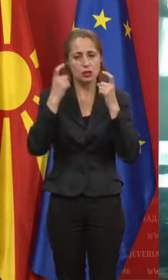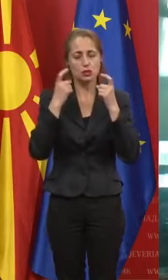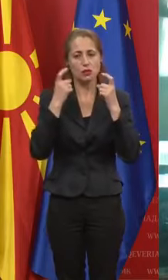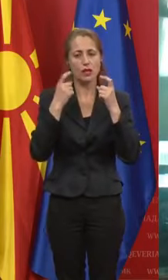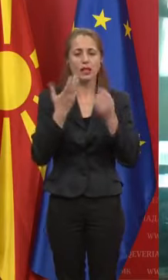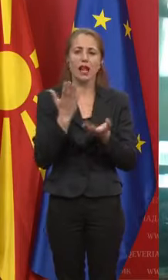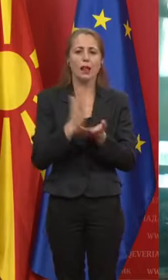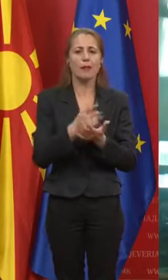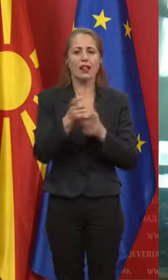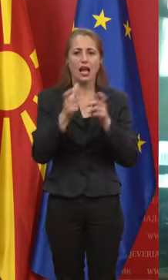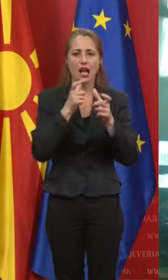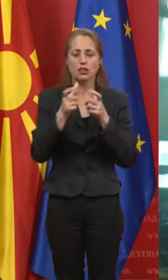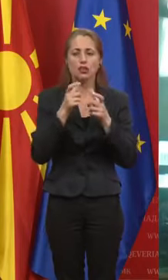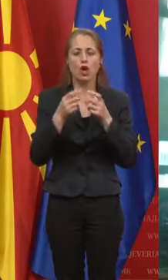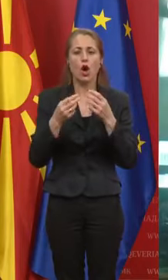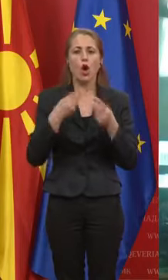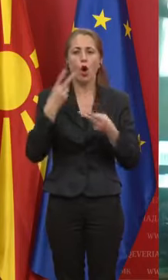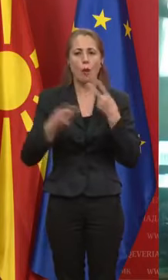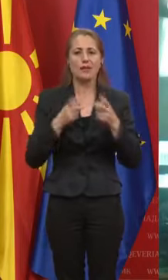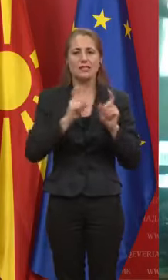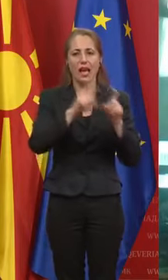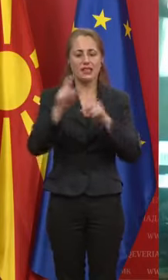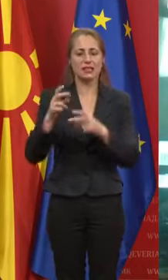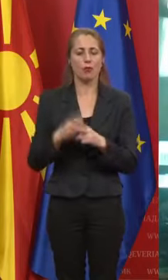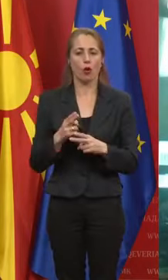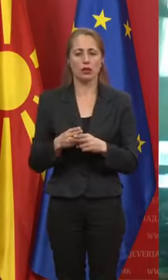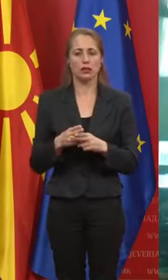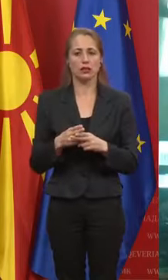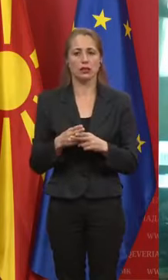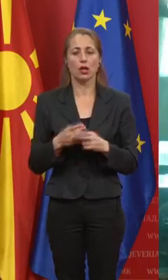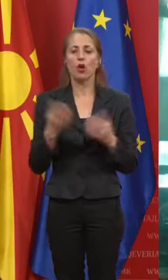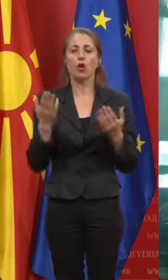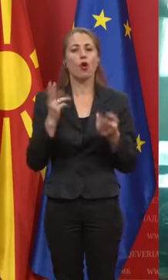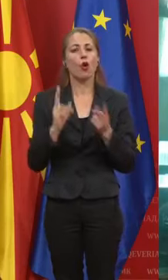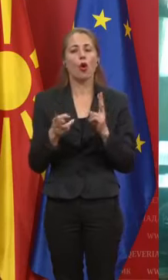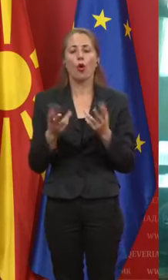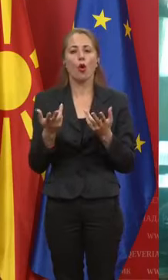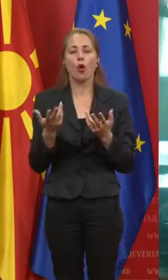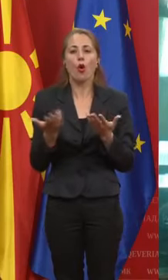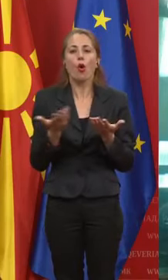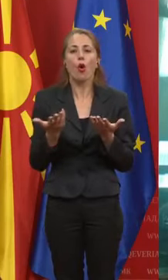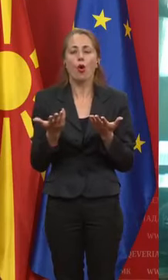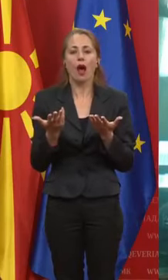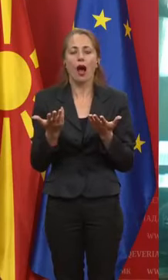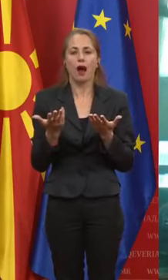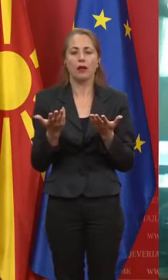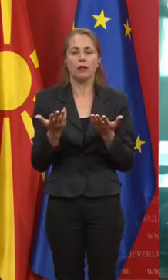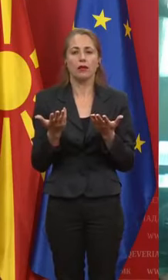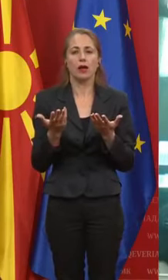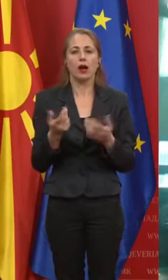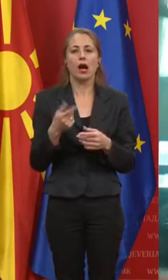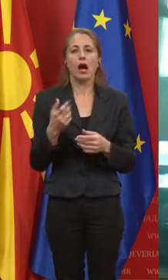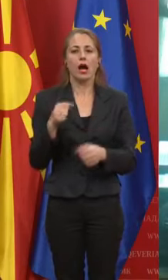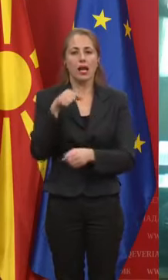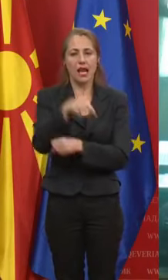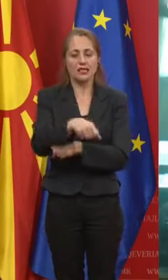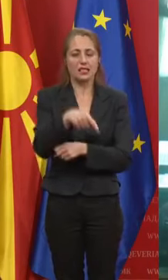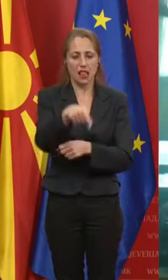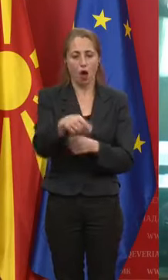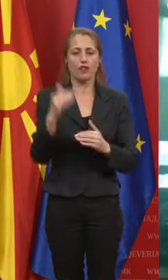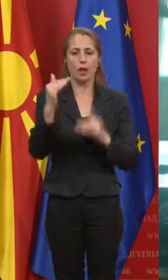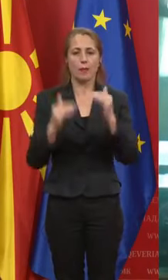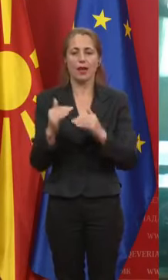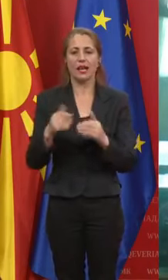дали разговарано на комисијата за заразни болести и кога би стапиле евентуално овие мерки на сила, и подетално